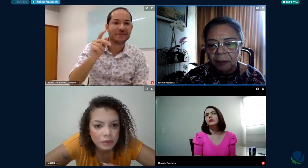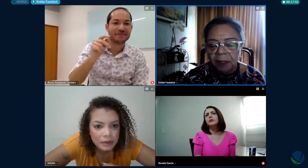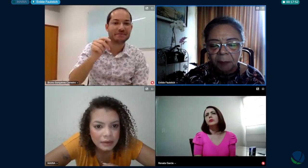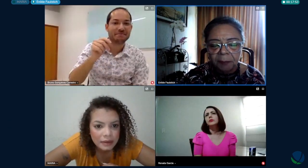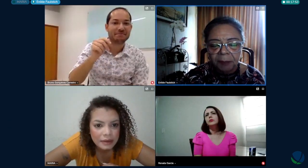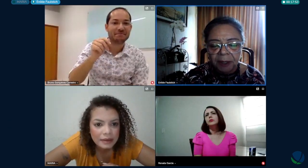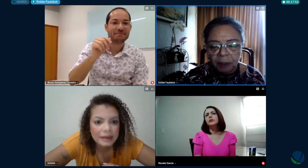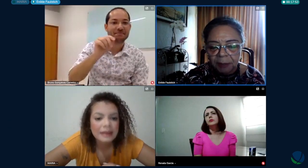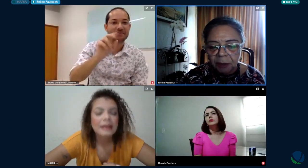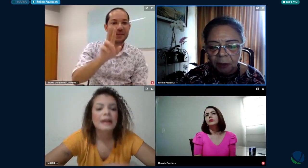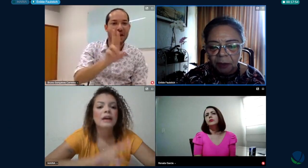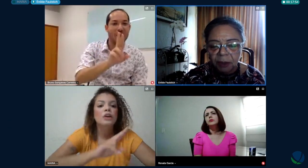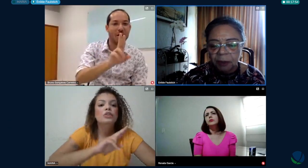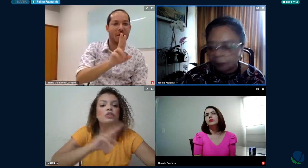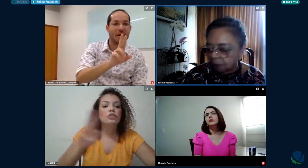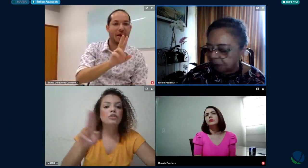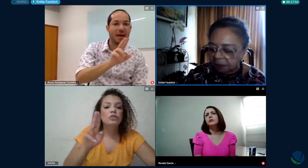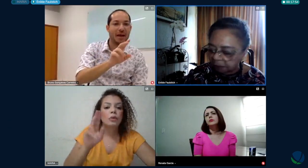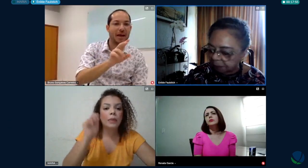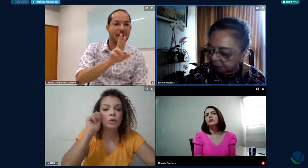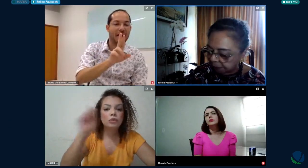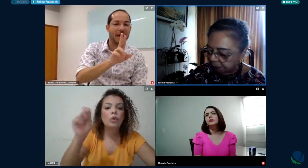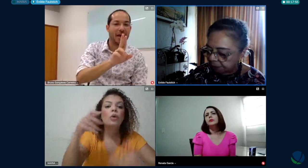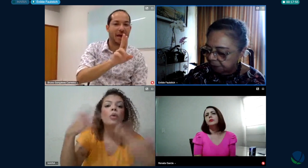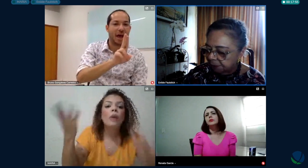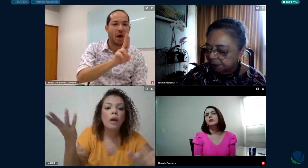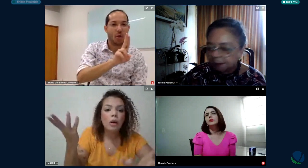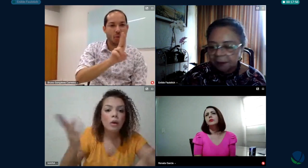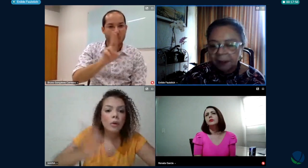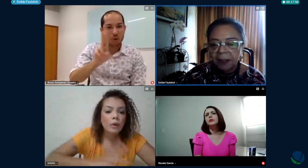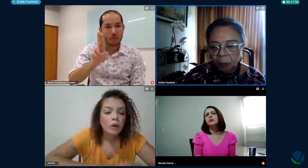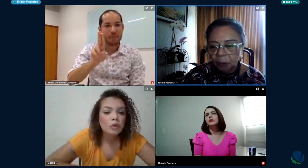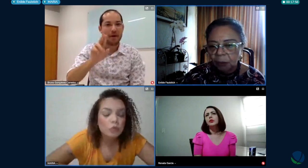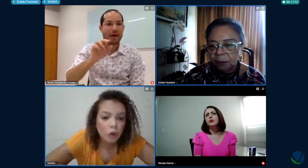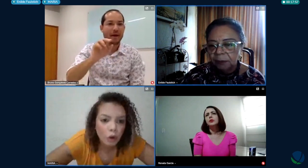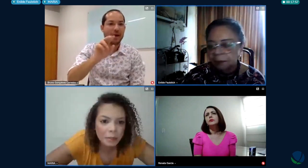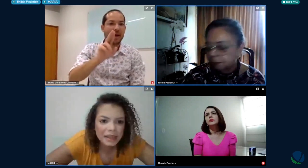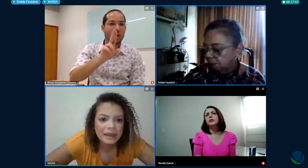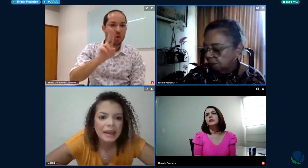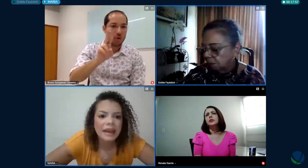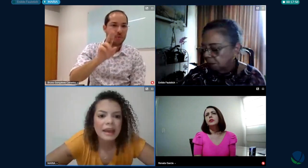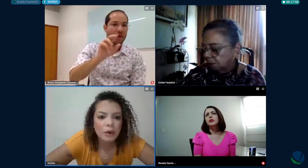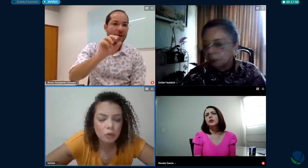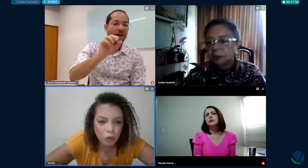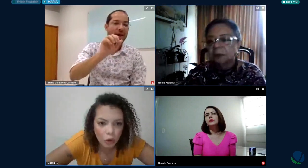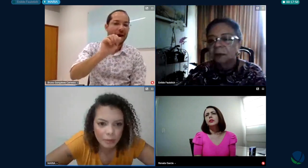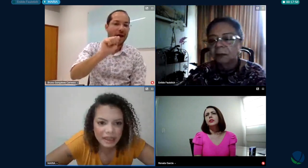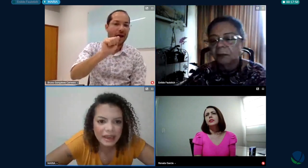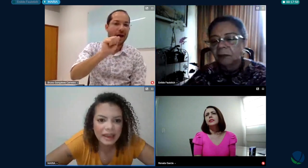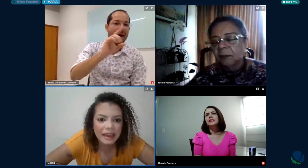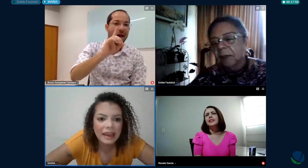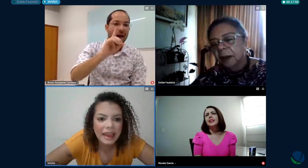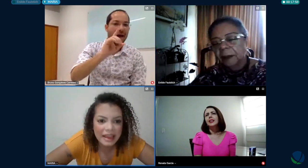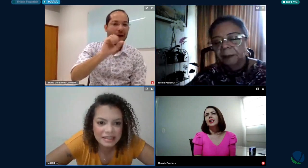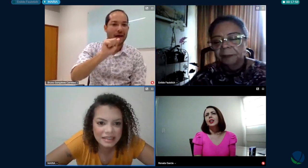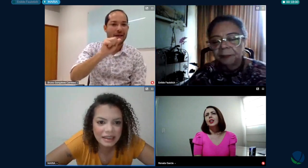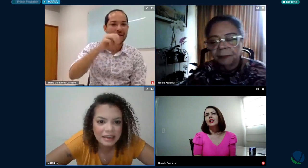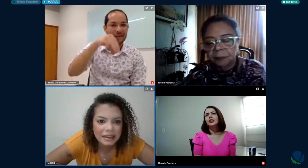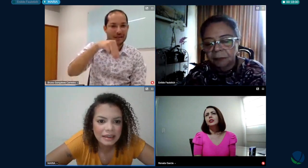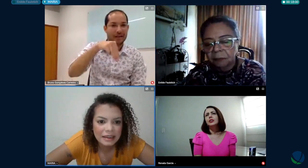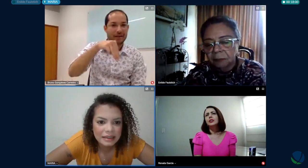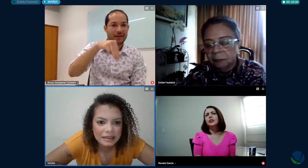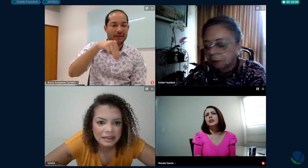se refere. Porque planejamento linguístico eu me interesso também. Quem é o autor? O nome é